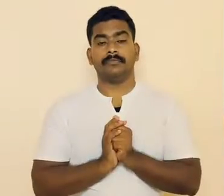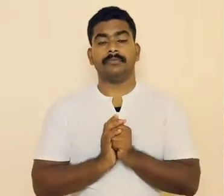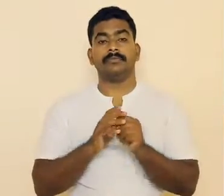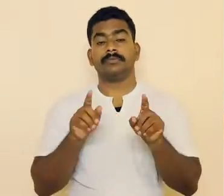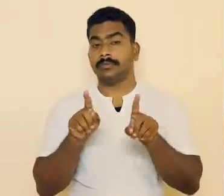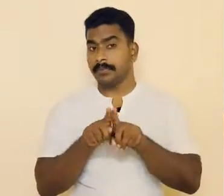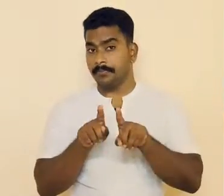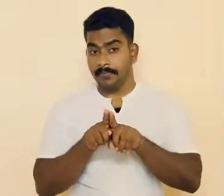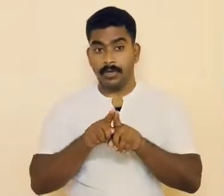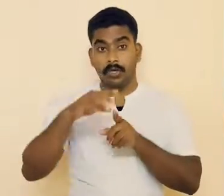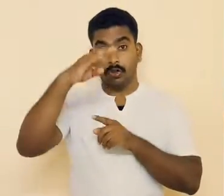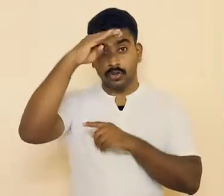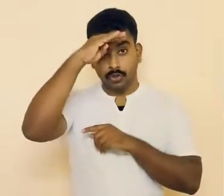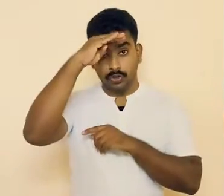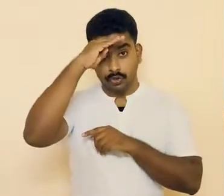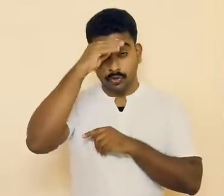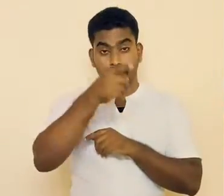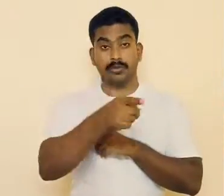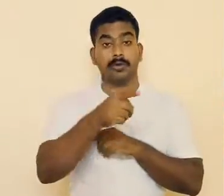വീതവും